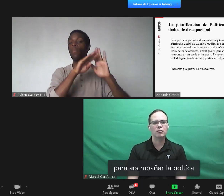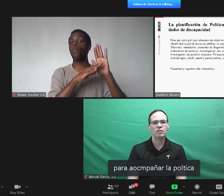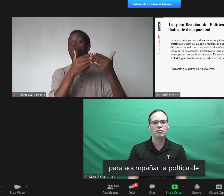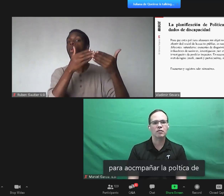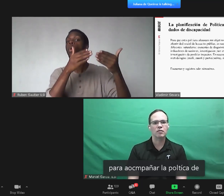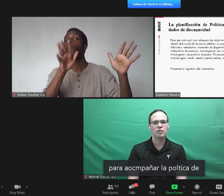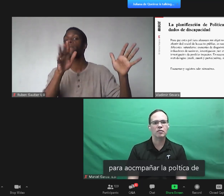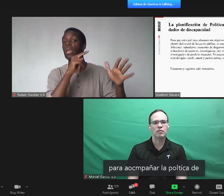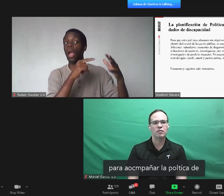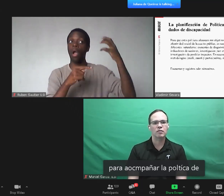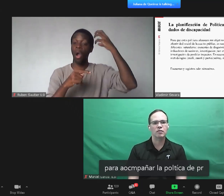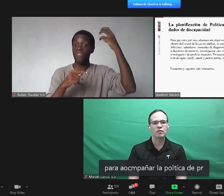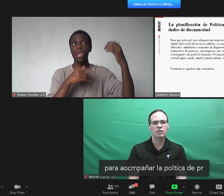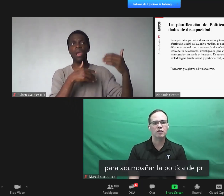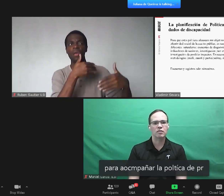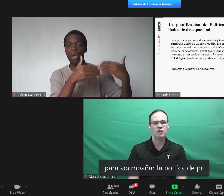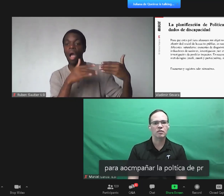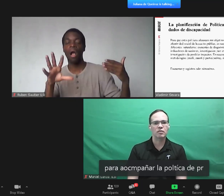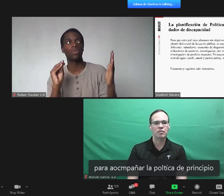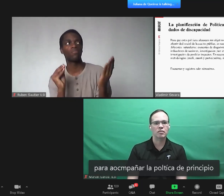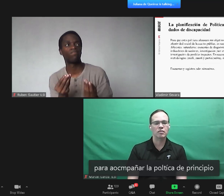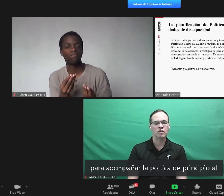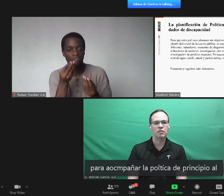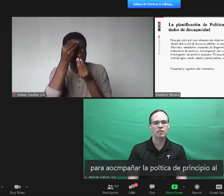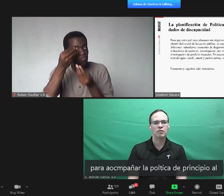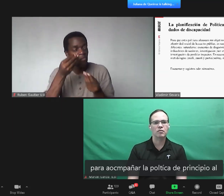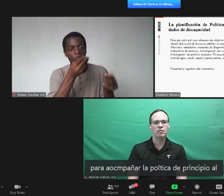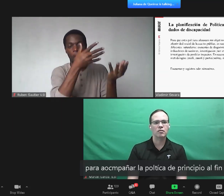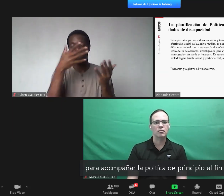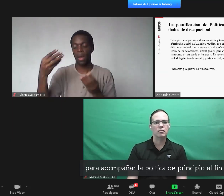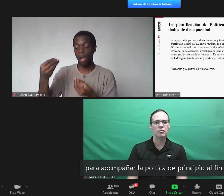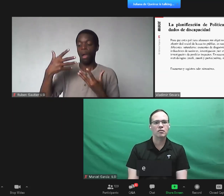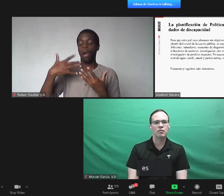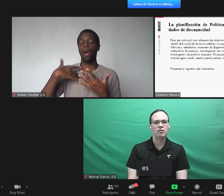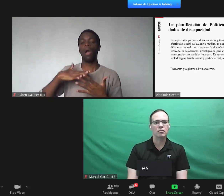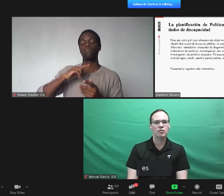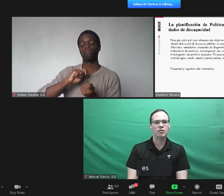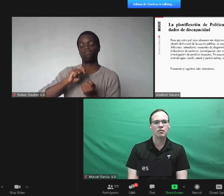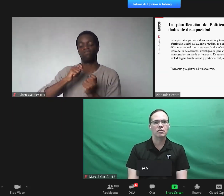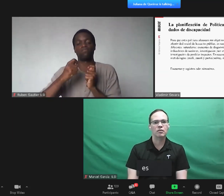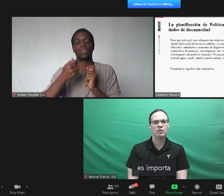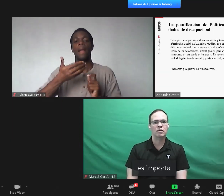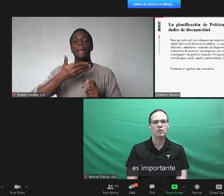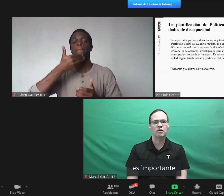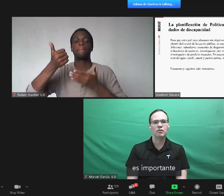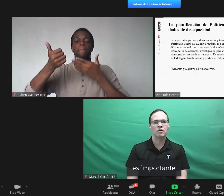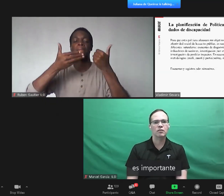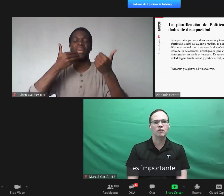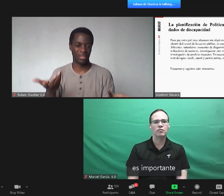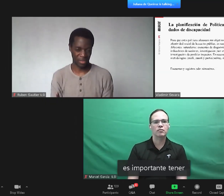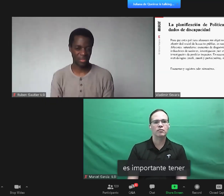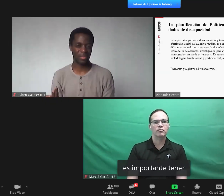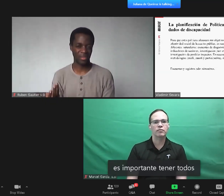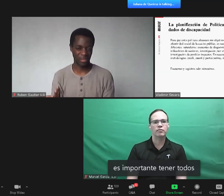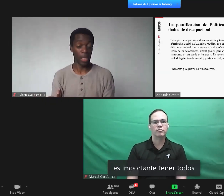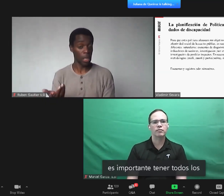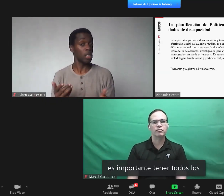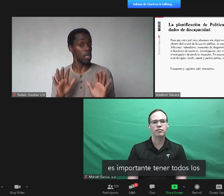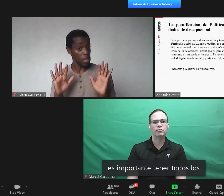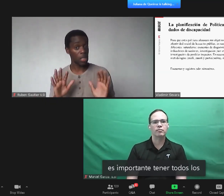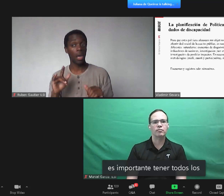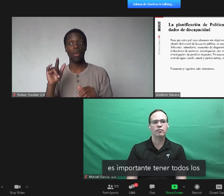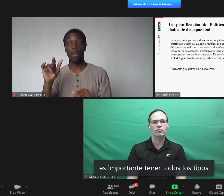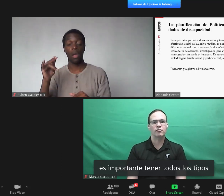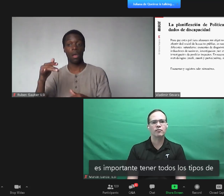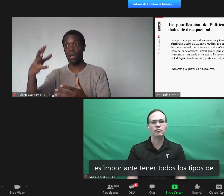necesario comprendernos eso también, cómo es muy importante tener todos los tipos de acceso a los datos y que esos